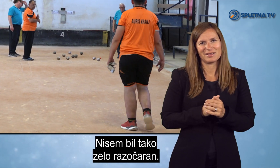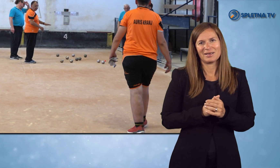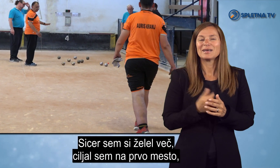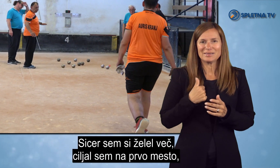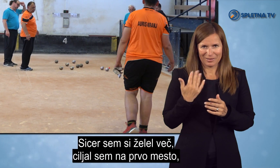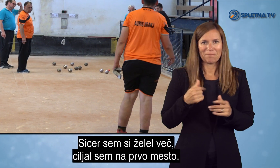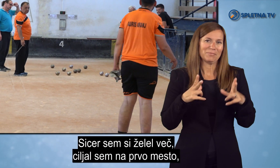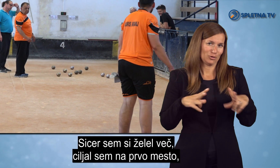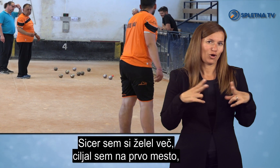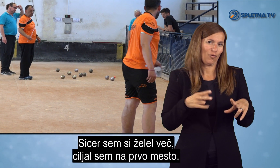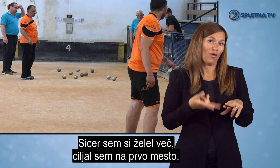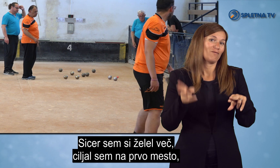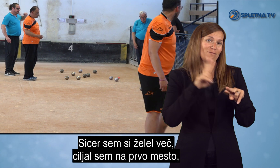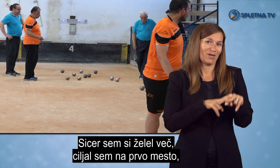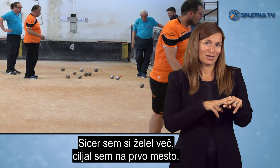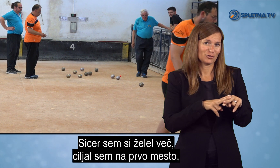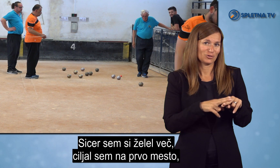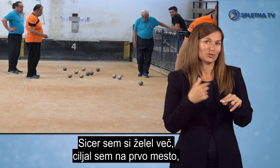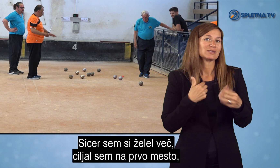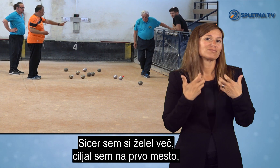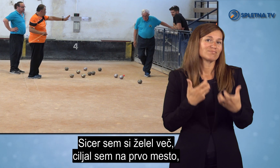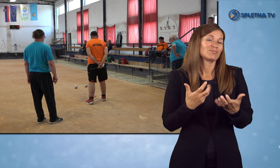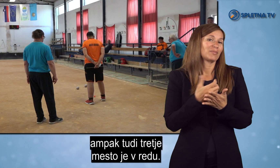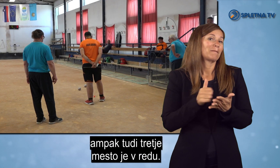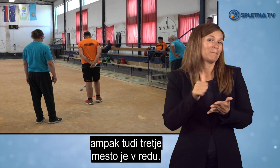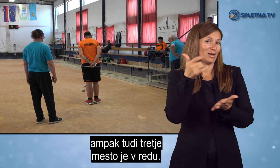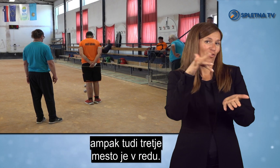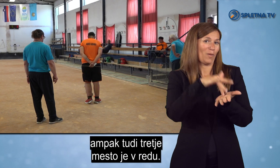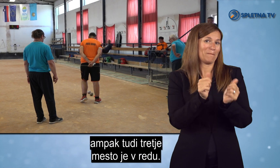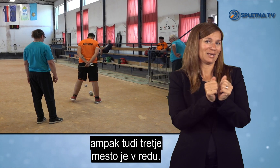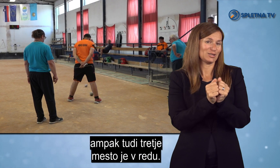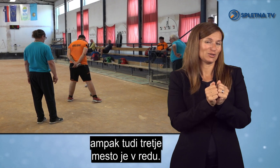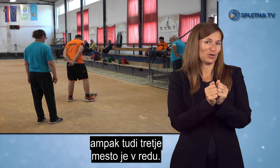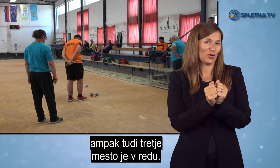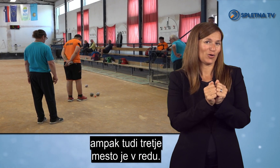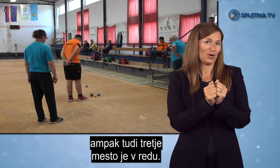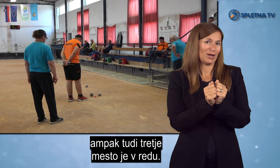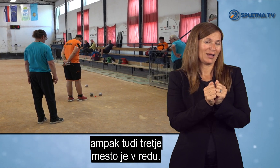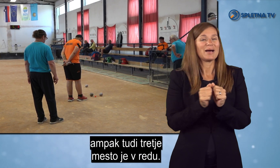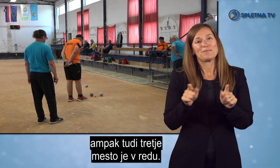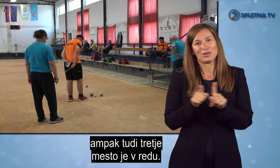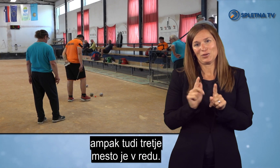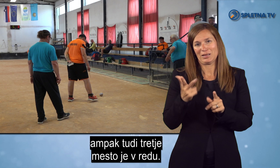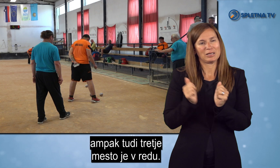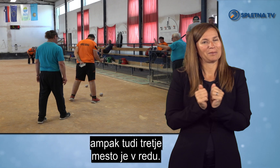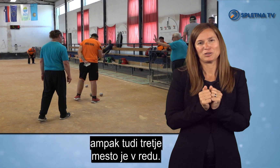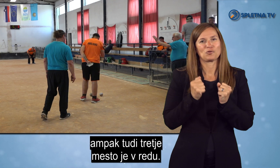pričakoval sem v bistvu več, sem ciljal na prvo mesto, ampak tudi 3. mesto je zelo dobro.